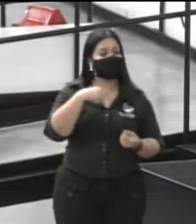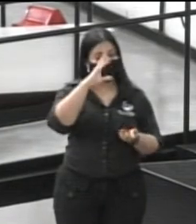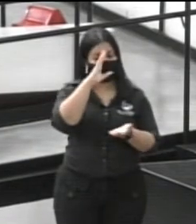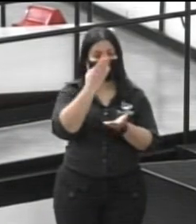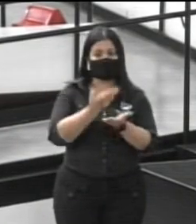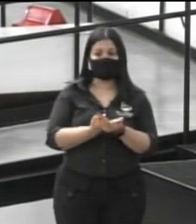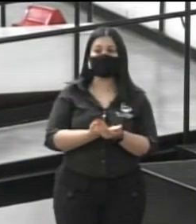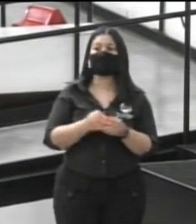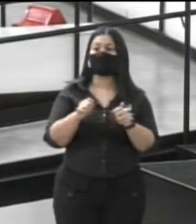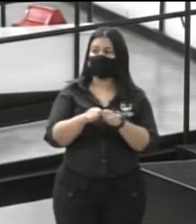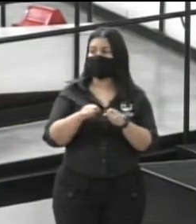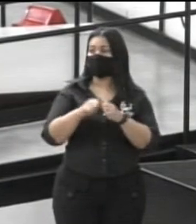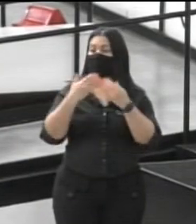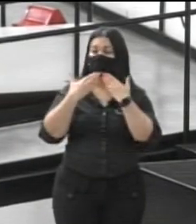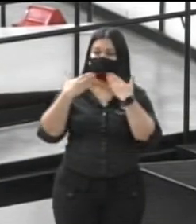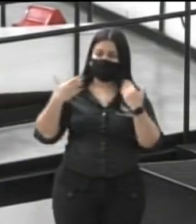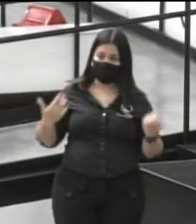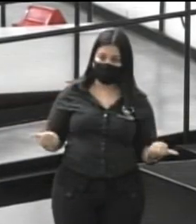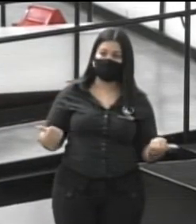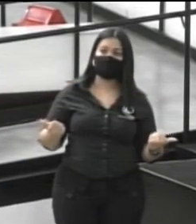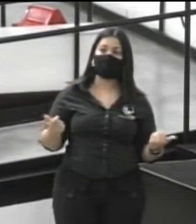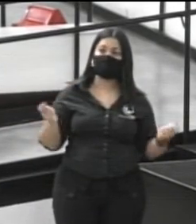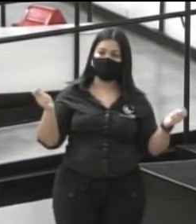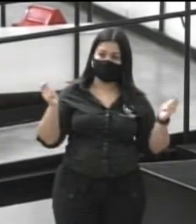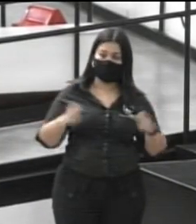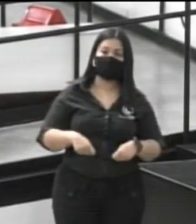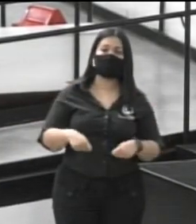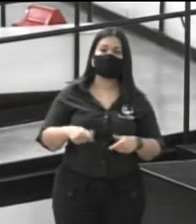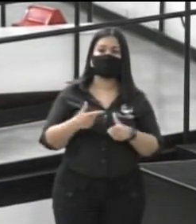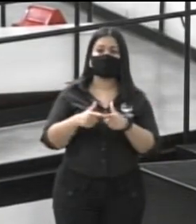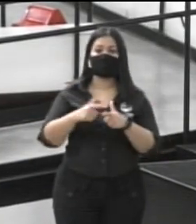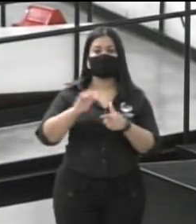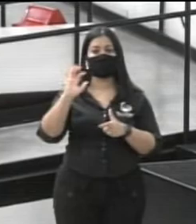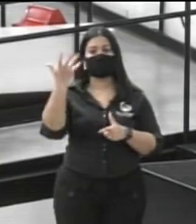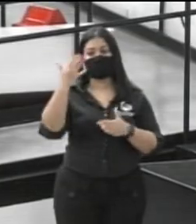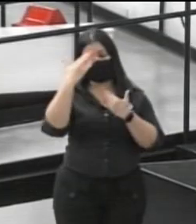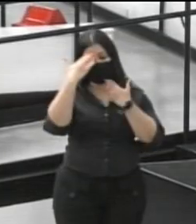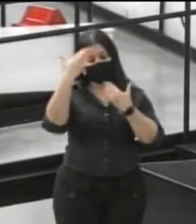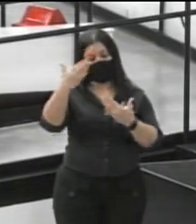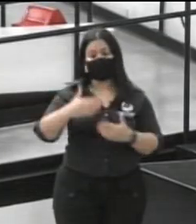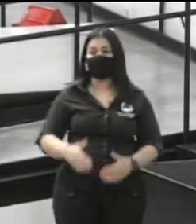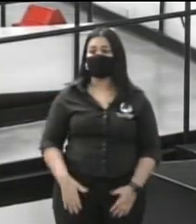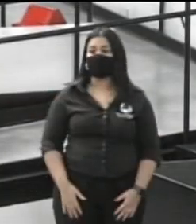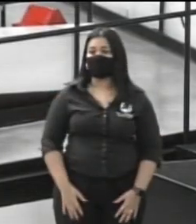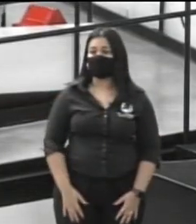está fazendo o melhor para poder realmente resolver essa situação. Obrigado, secretário.